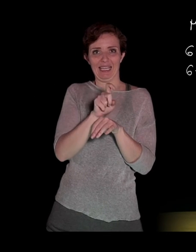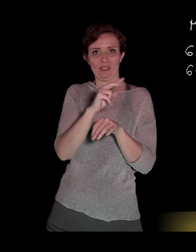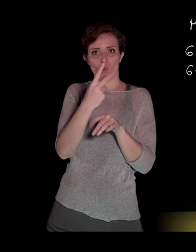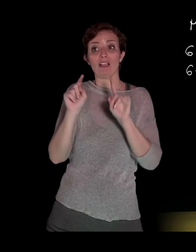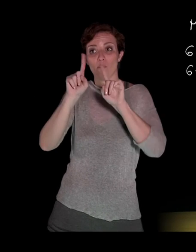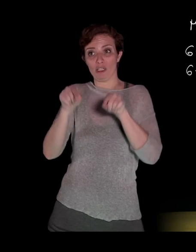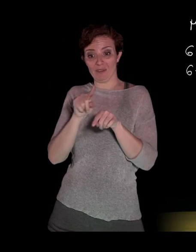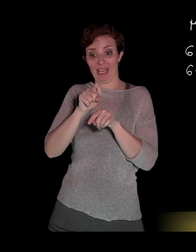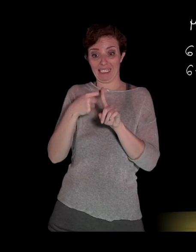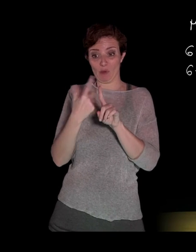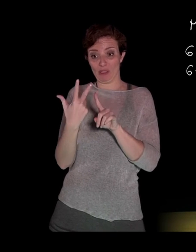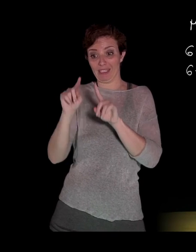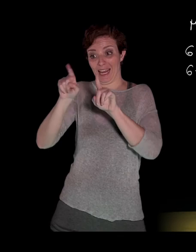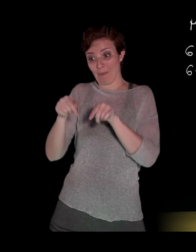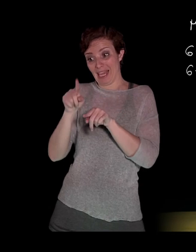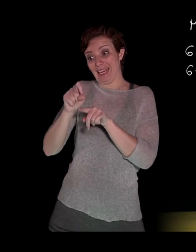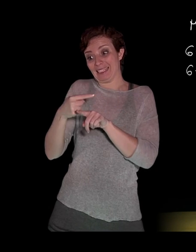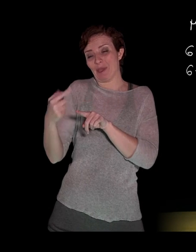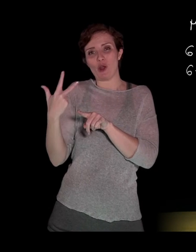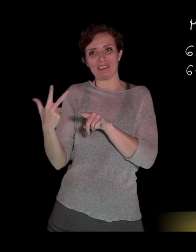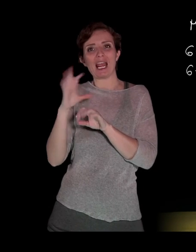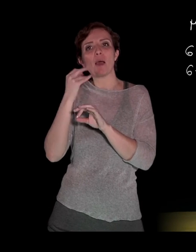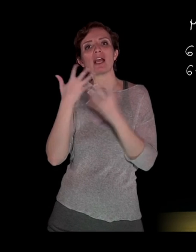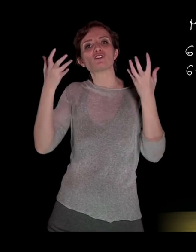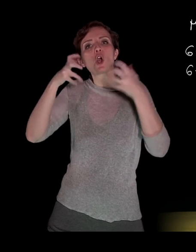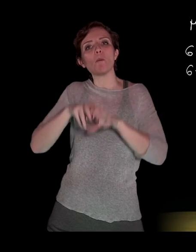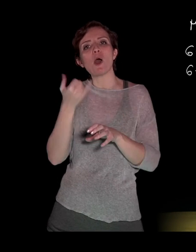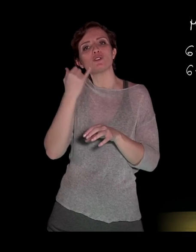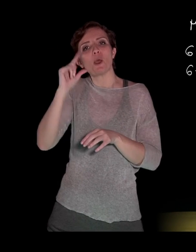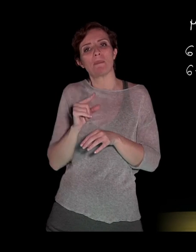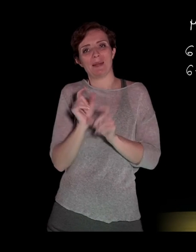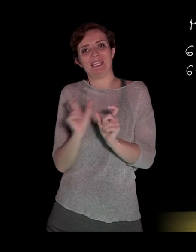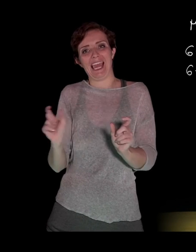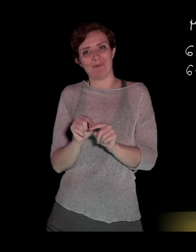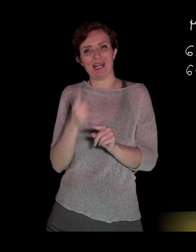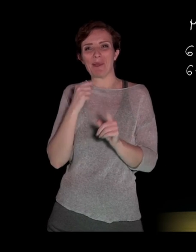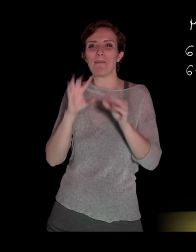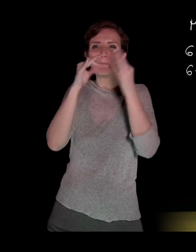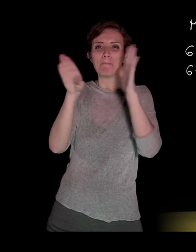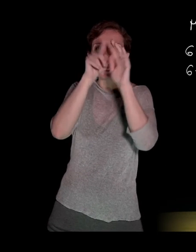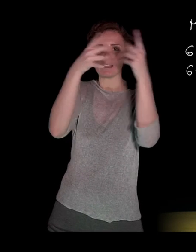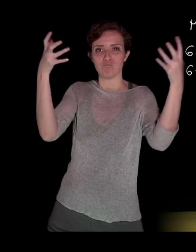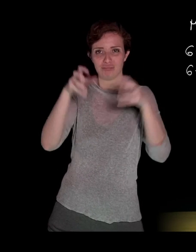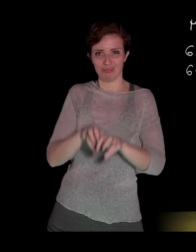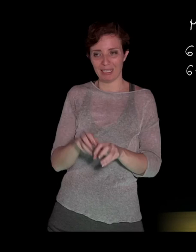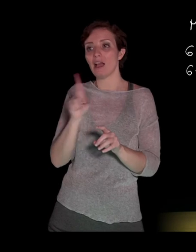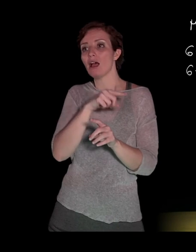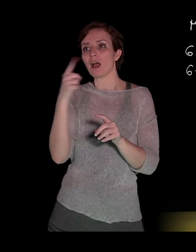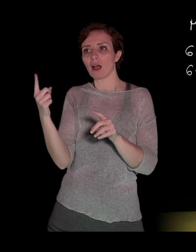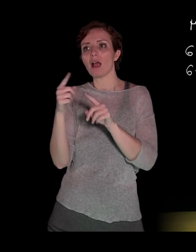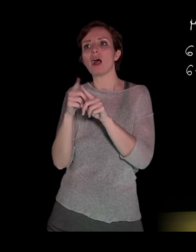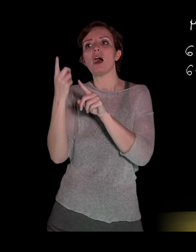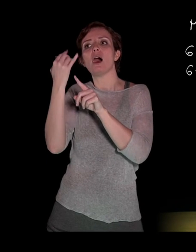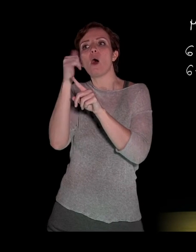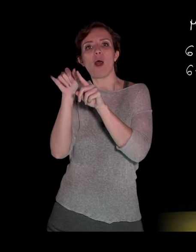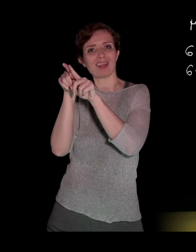X - 3 in questo caso abbiamo scomposto ai minimi termini Come si dice il polinomio di Enza l'ultimo polinomio possiamo raccogliere in particolare